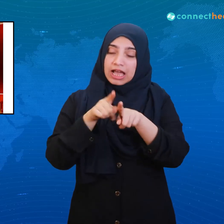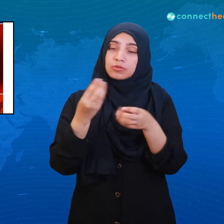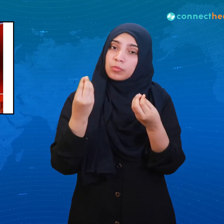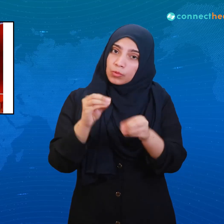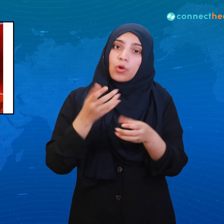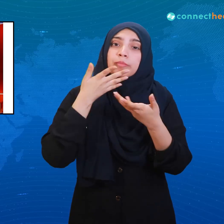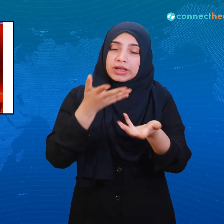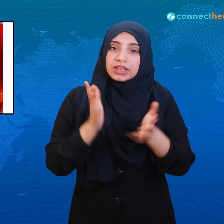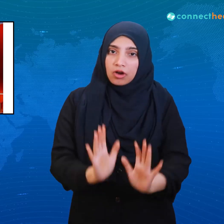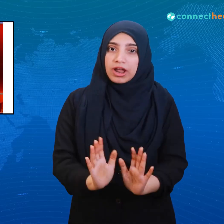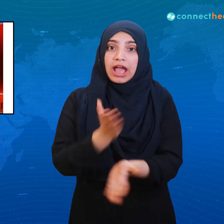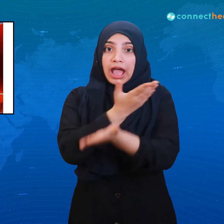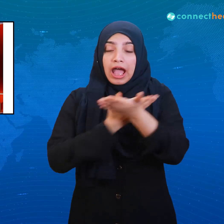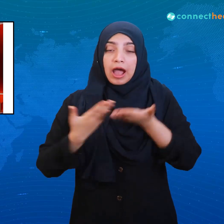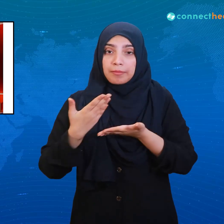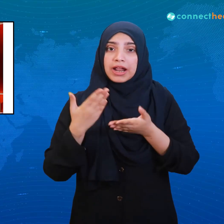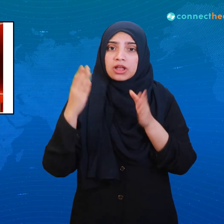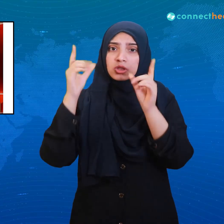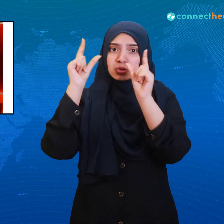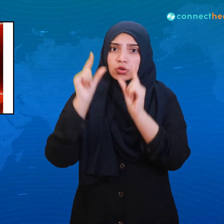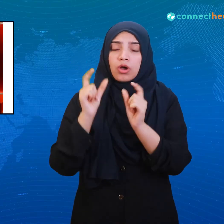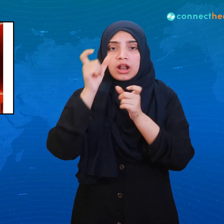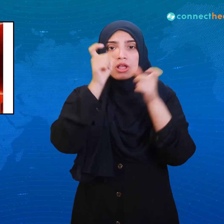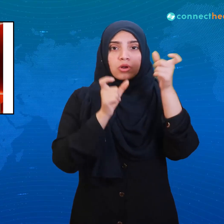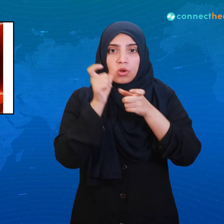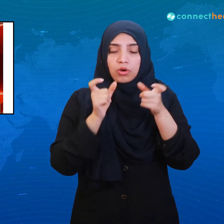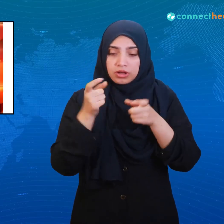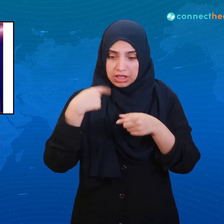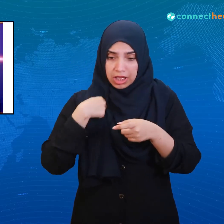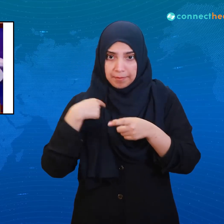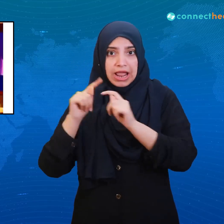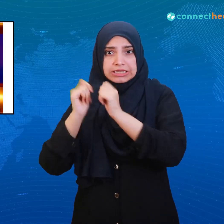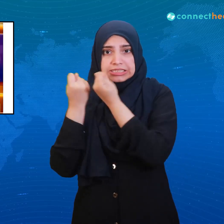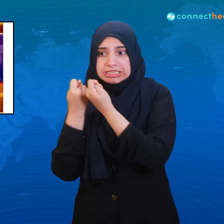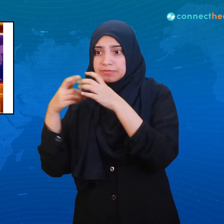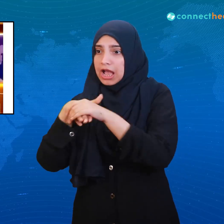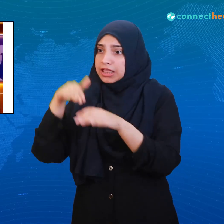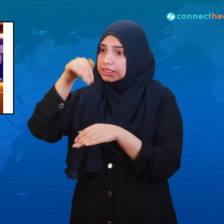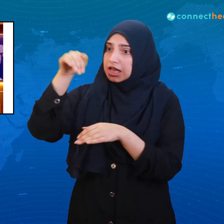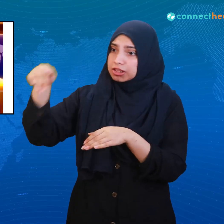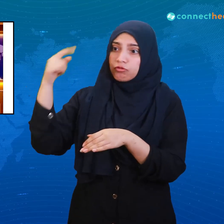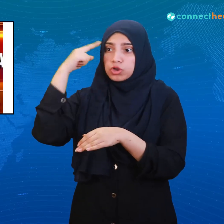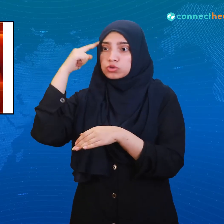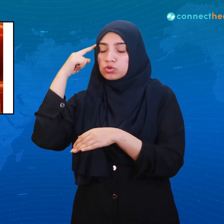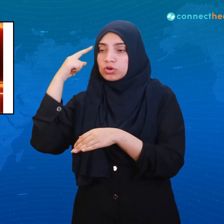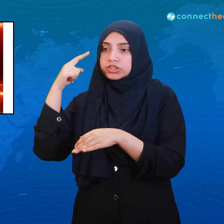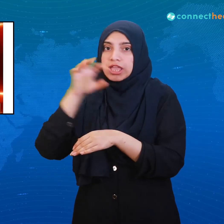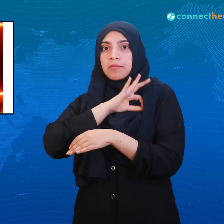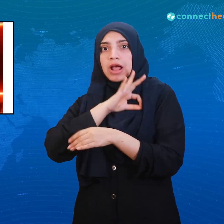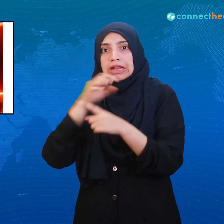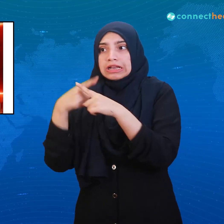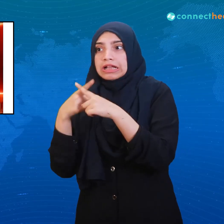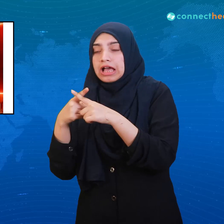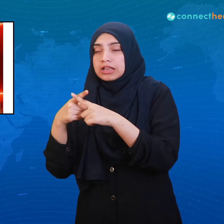इसके साथ ही हमारे कुछ इत्तेहादियों का और हमारे अपने 22 लोगों का ज़मीर जाग जाता है माशाअल्लाह।